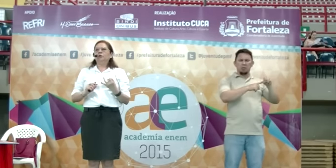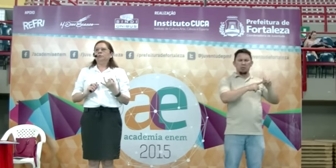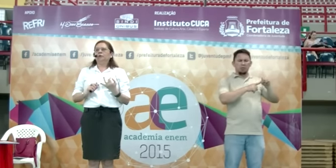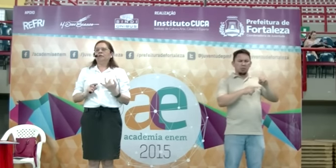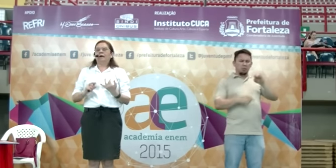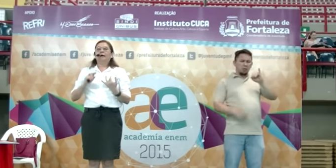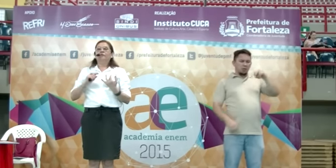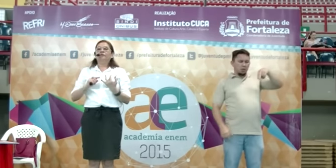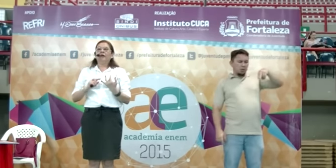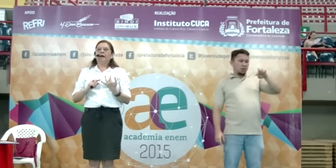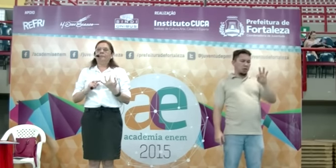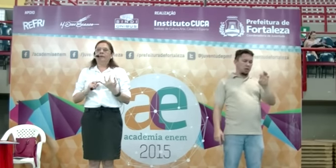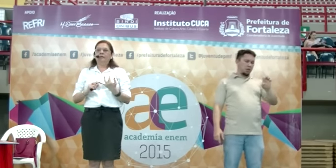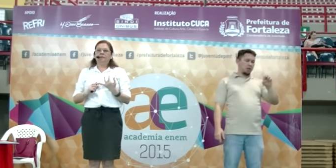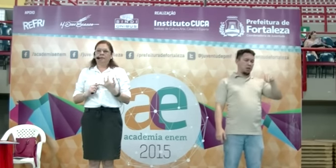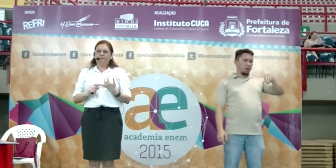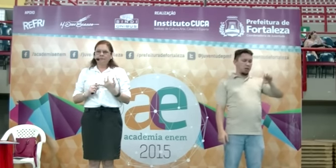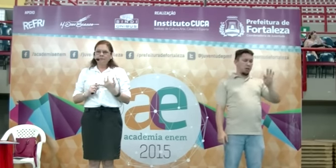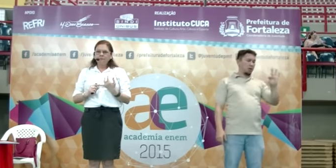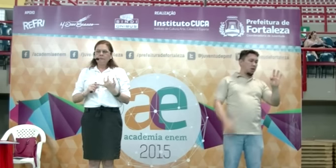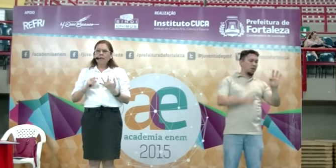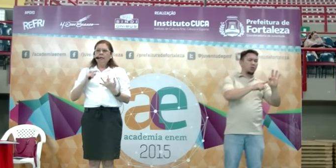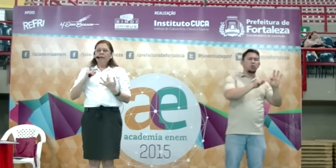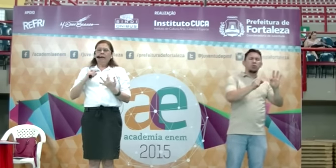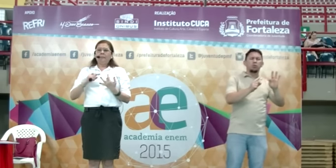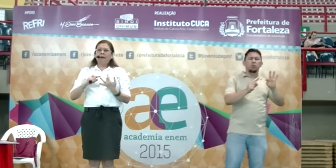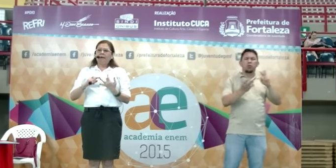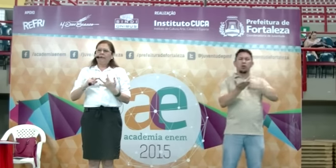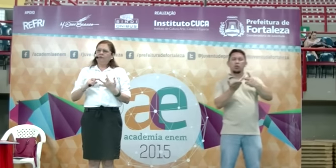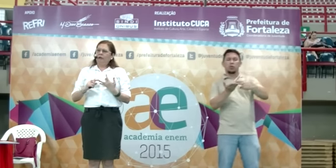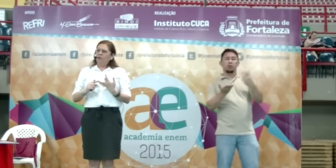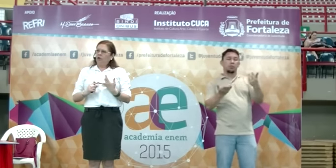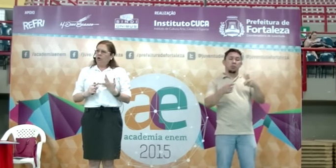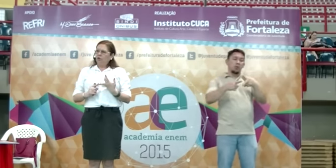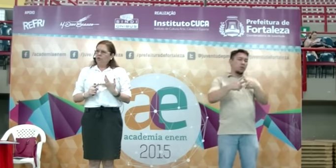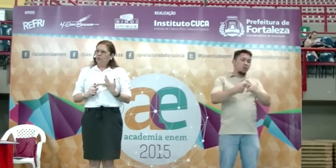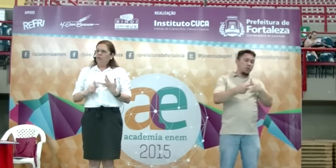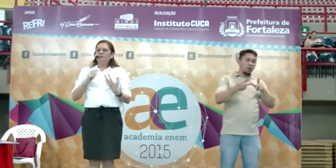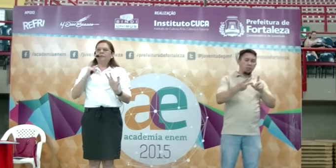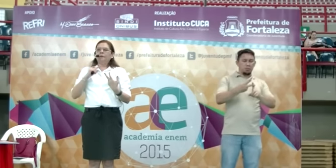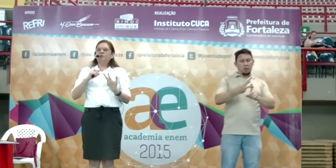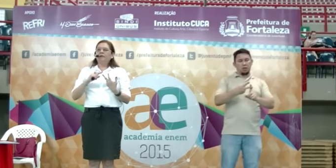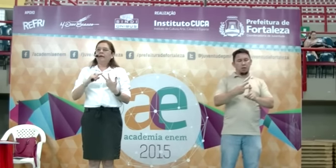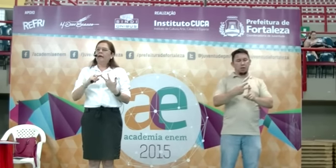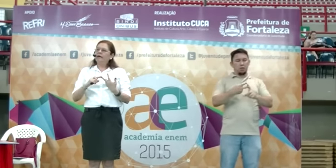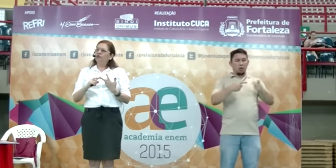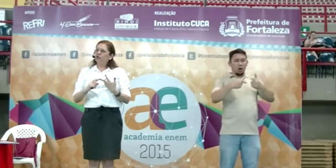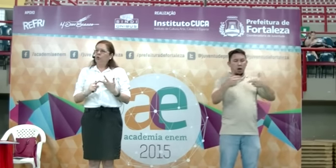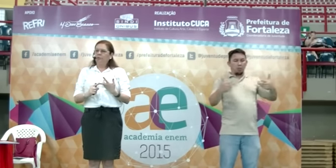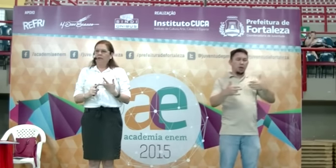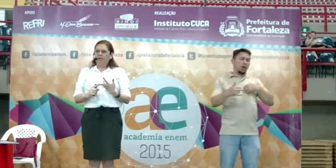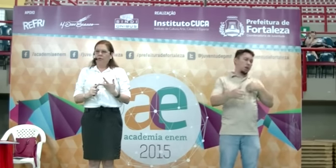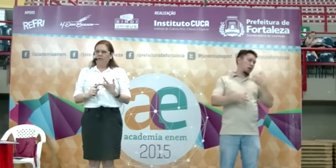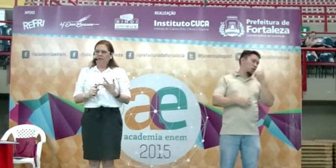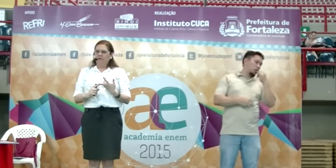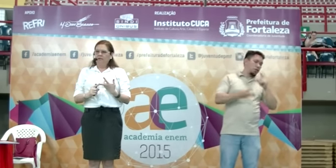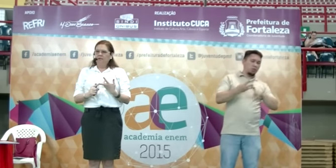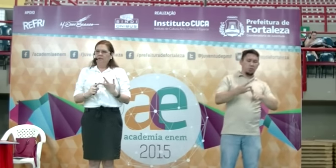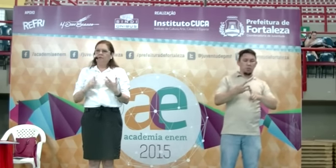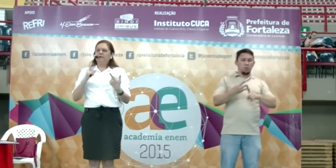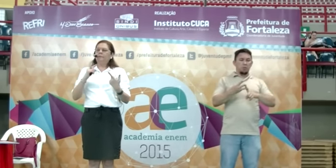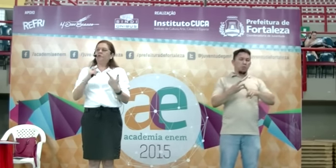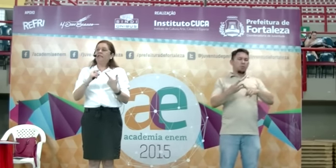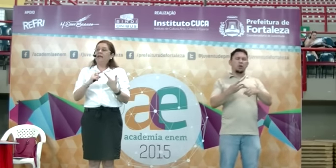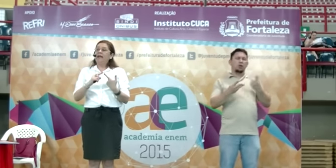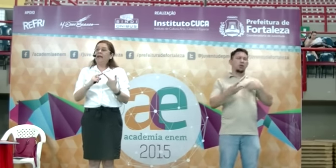Aí você pode botar ferramenta, aparelho tecnológico, você pode dizer rede de